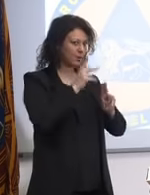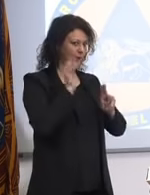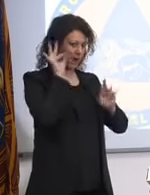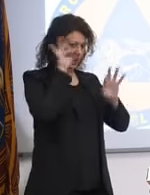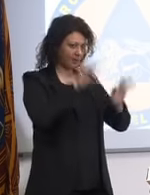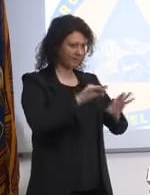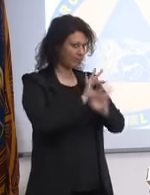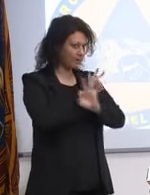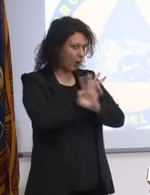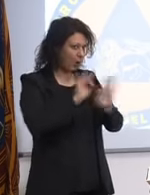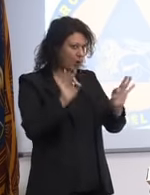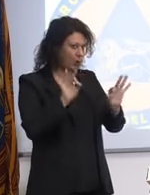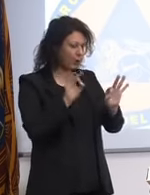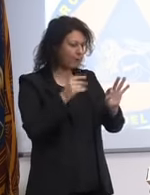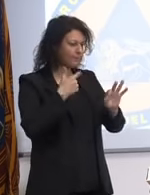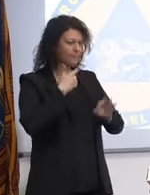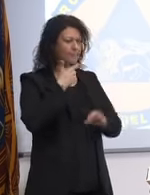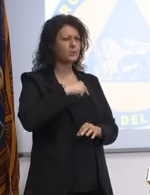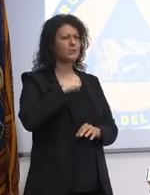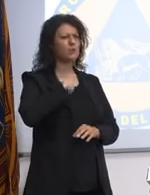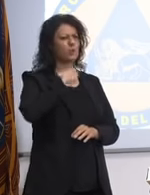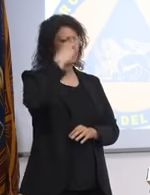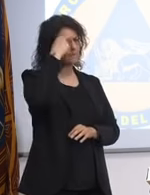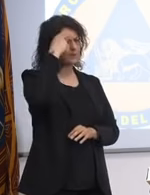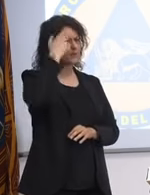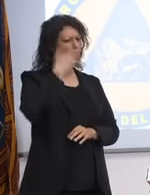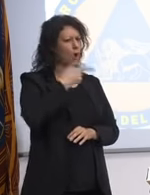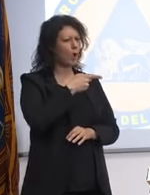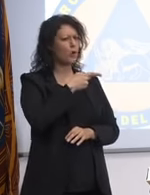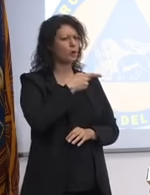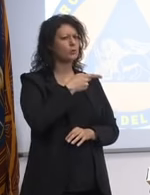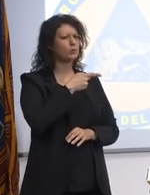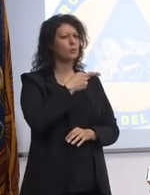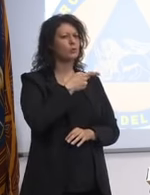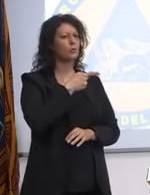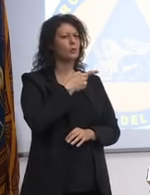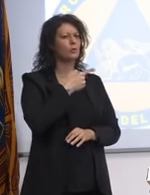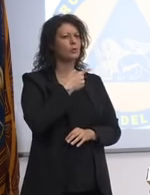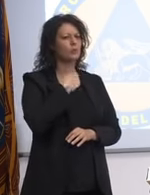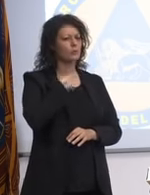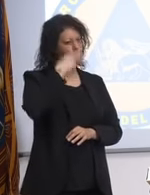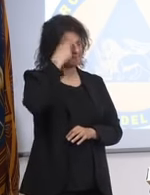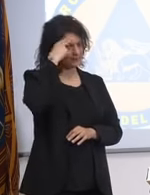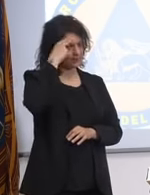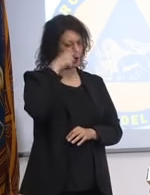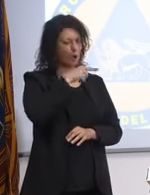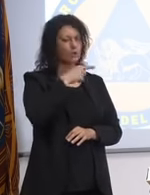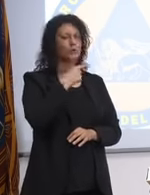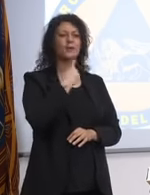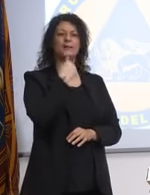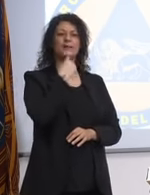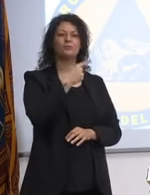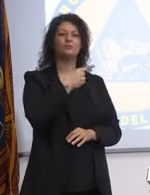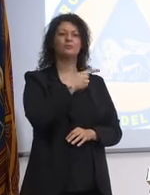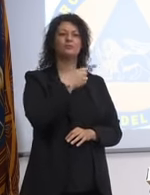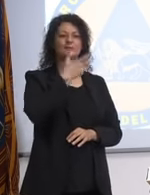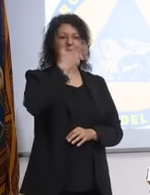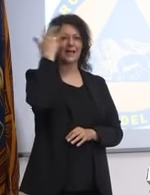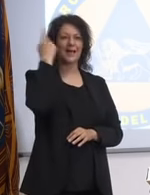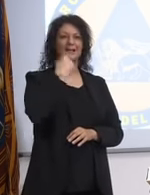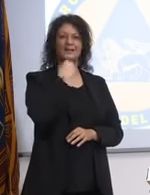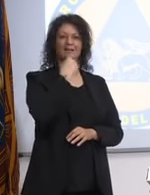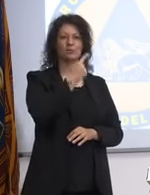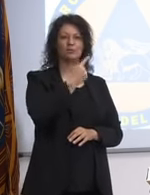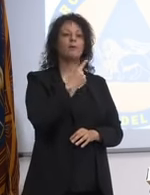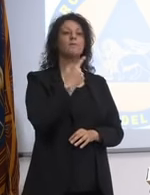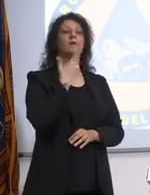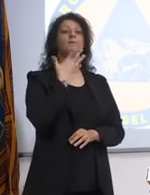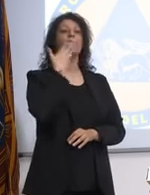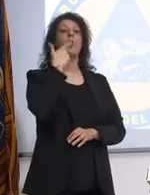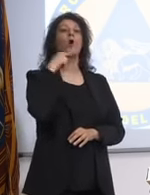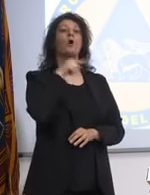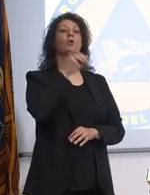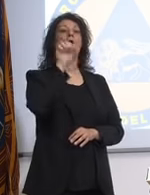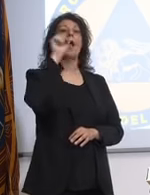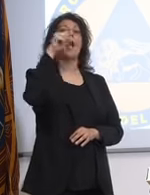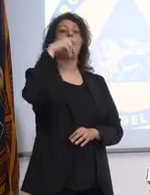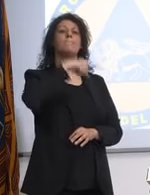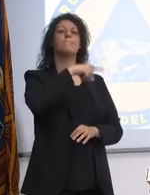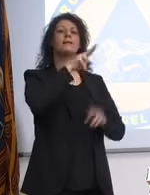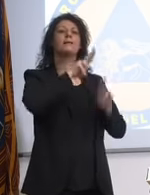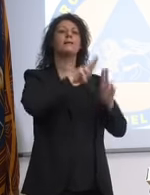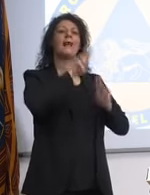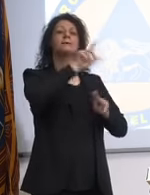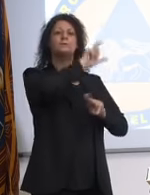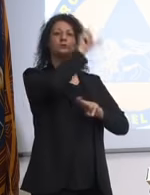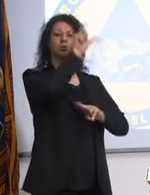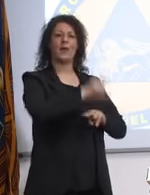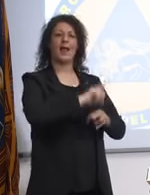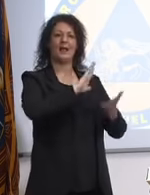ricordo bene le sue parole, vivendo qui ogni giorno alla conferenza stampa, lei preferivo qualcosa di nazionale, quindi di omologato per